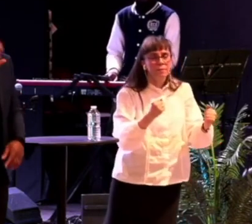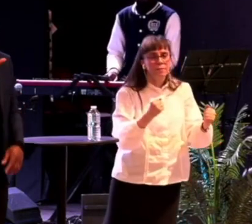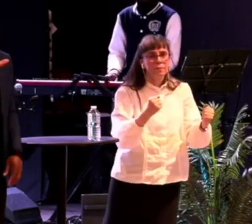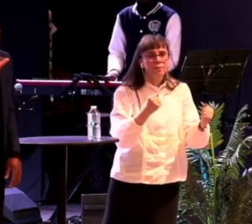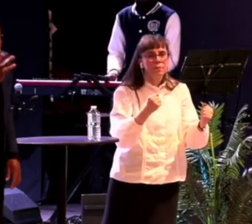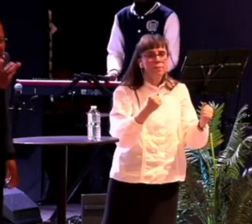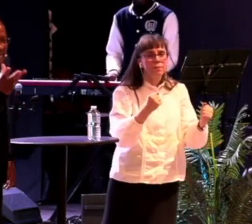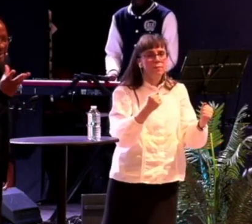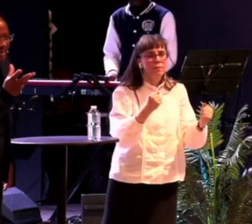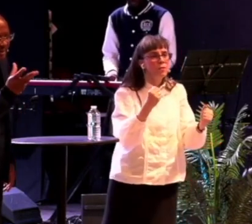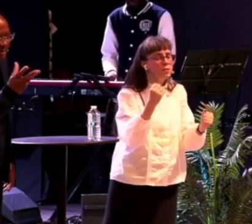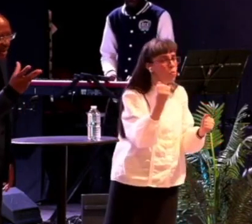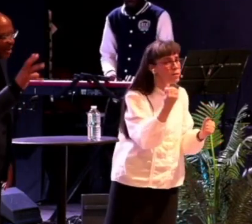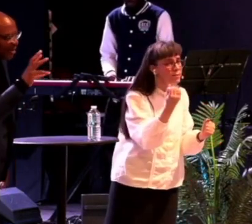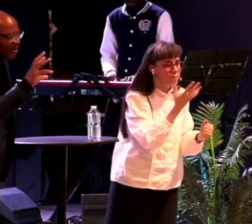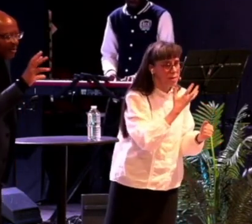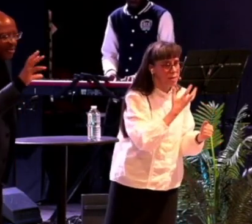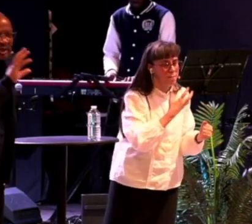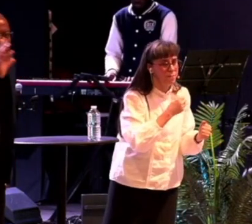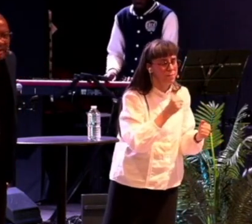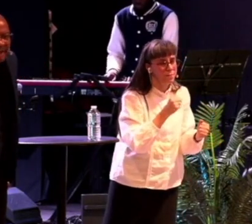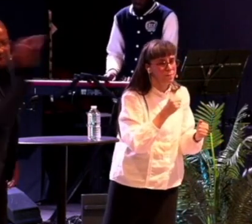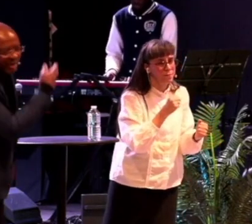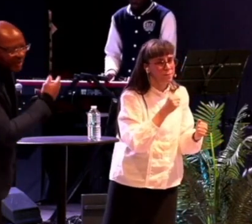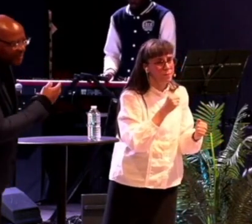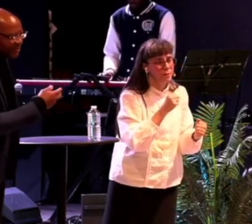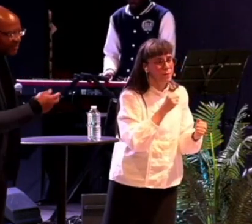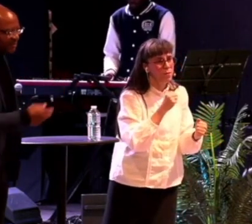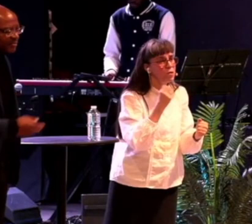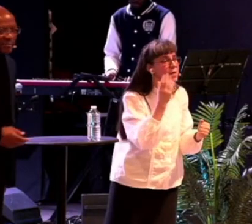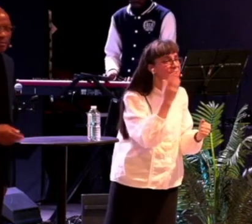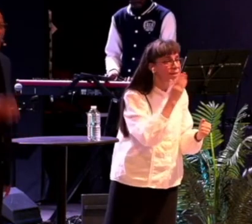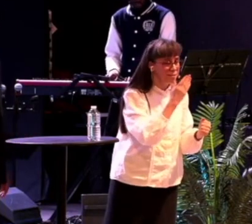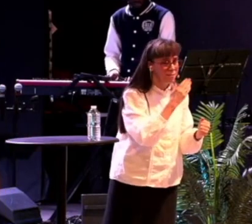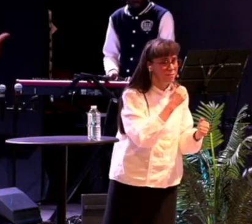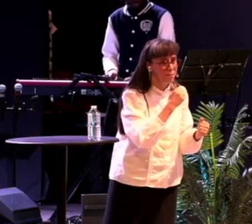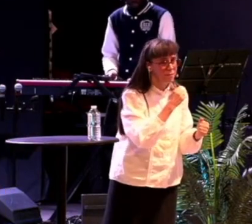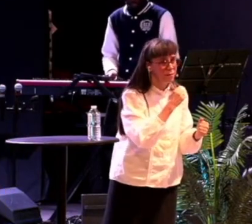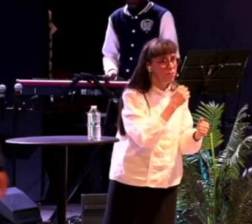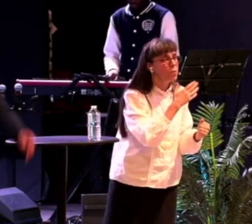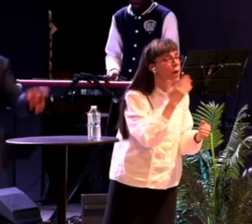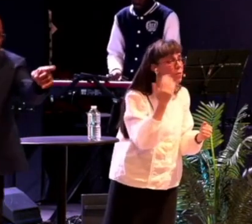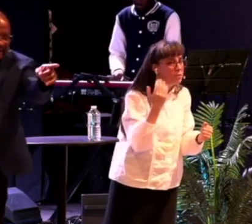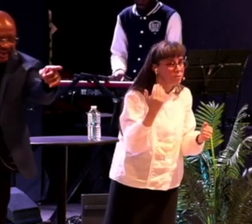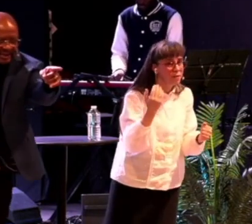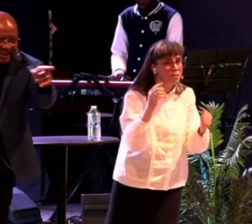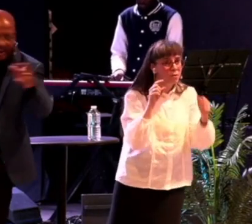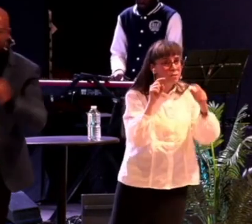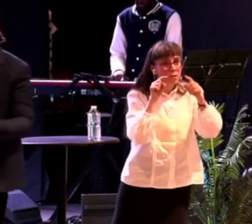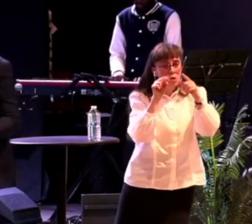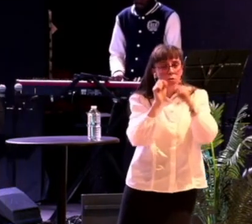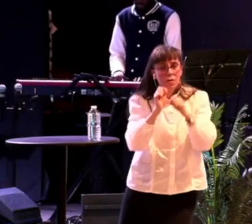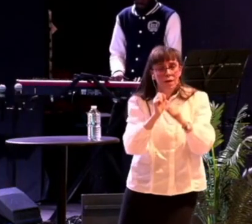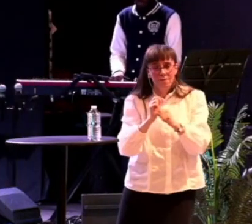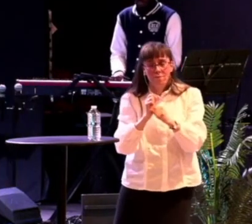il y a une sagesse qui est cachée aux puissants des ténèbres par rapport à ta destinée.